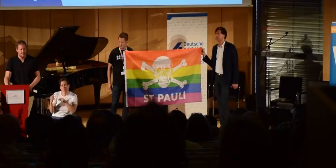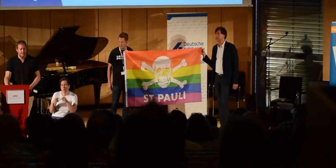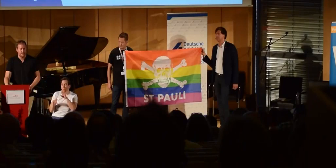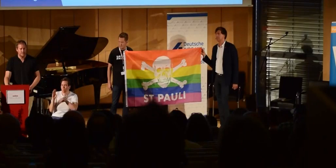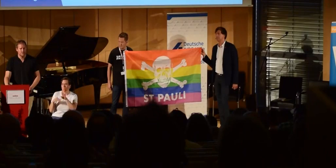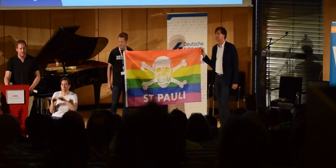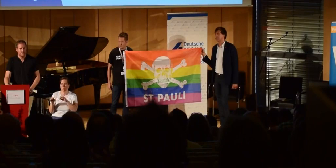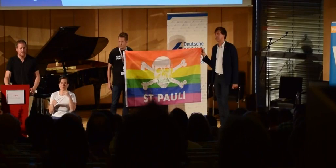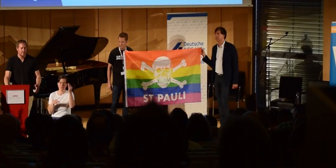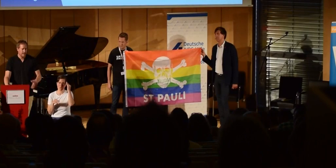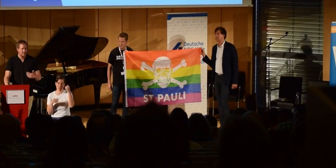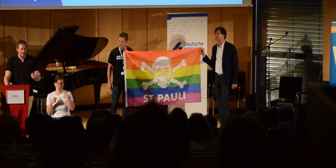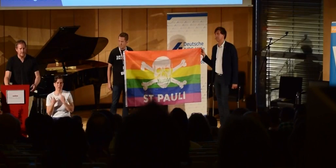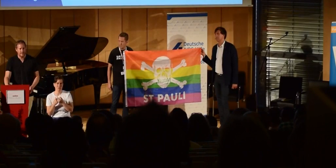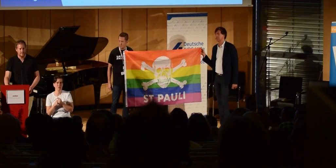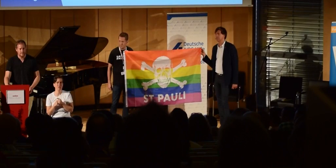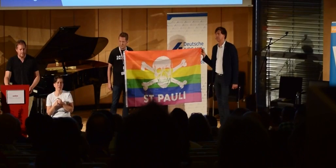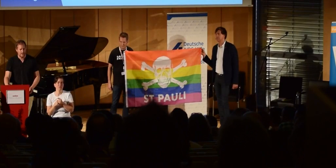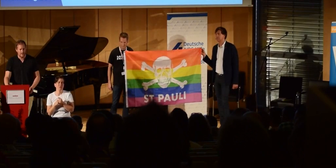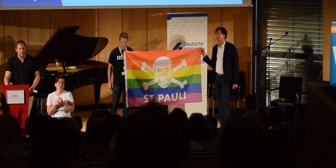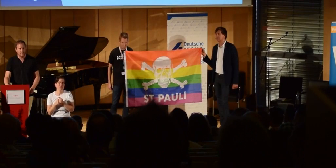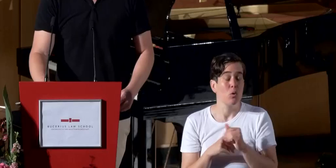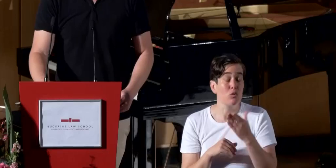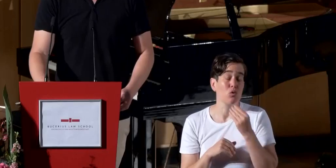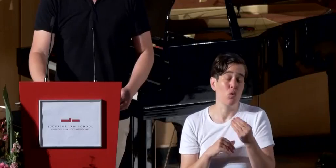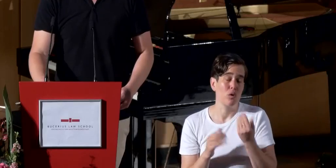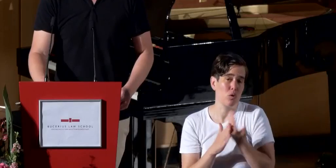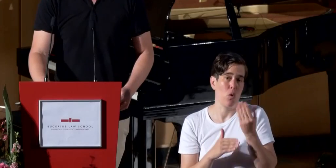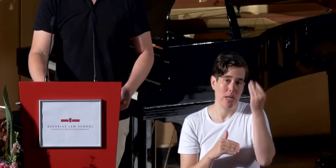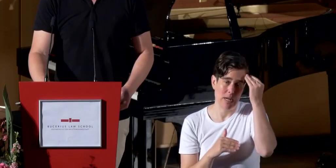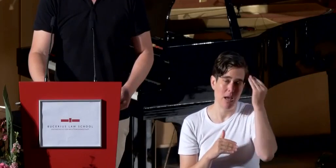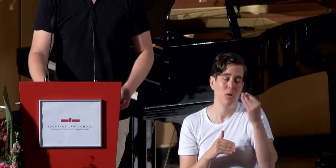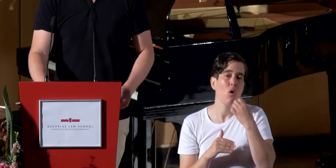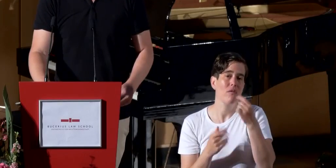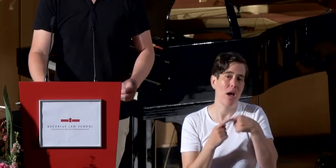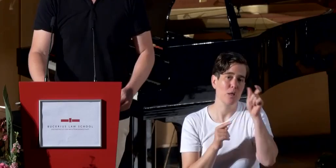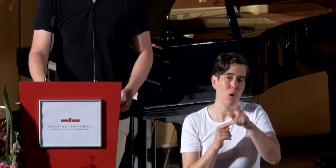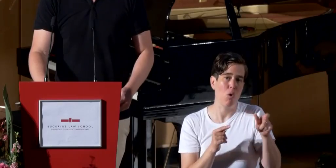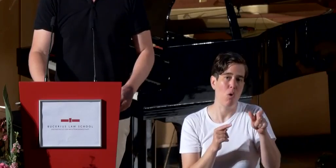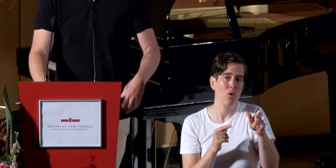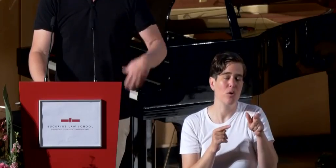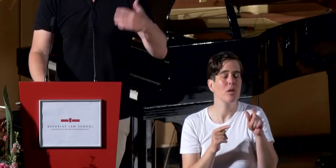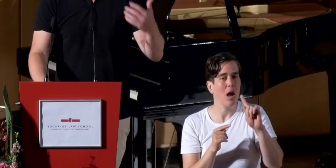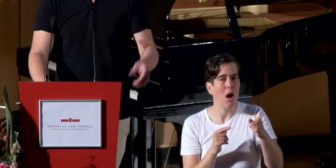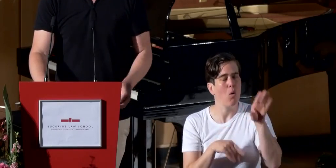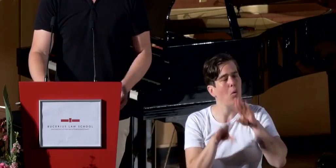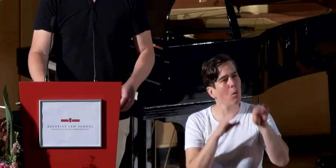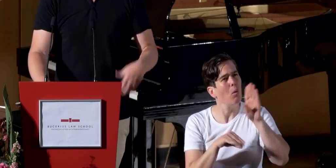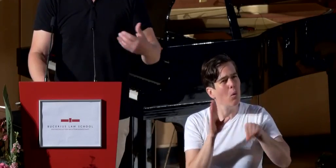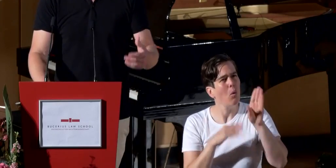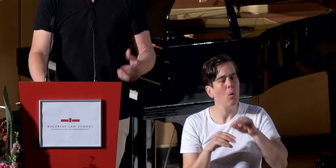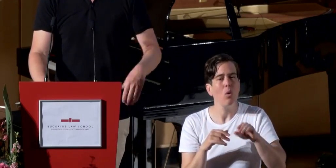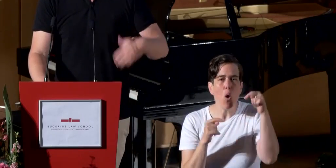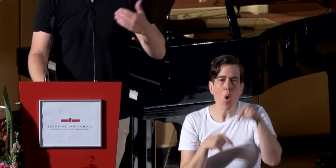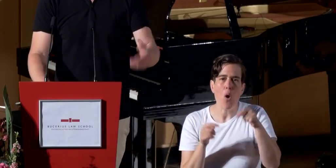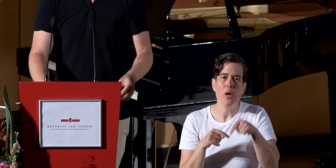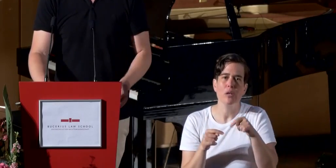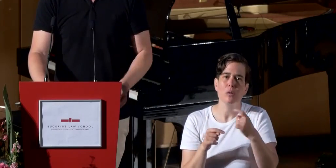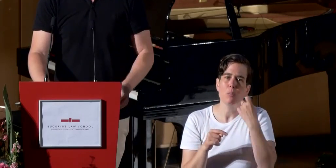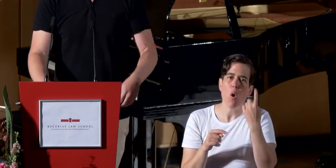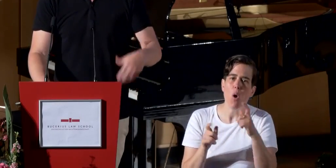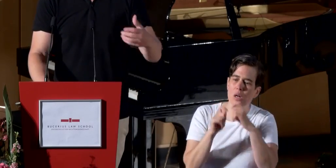Vorbereitung zu dieser Veranstaltung etwas gelernt zu haben. Und ich hoffe, das wird anderen Menschen auch so gehen, die heute von euch